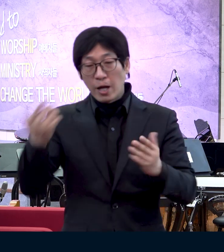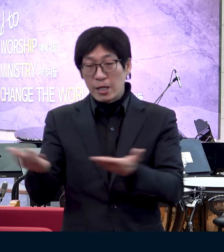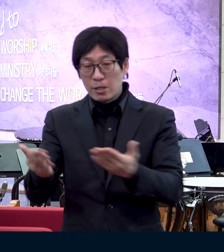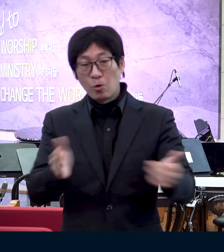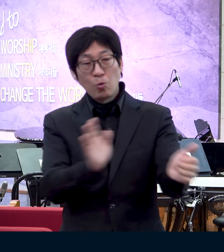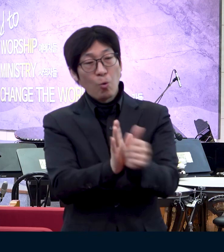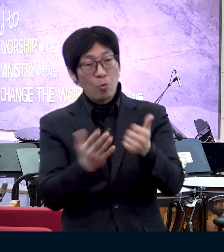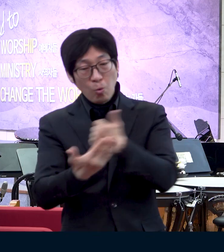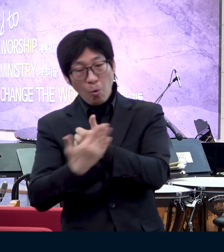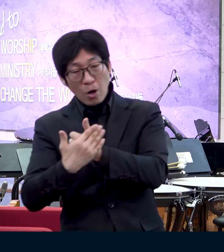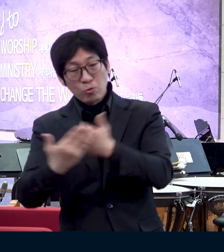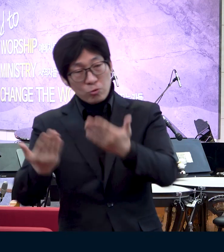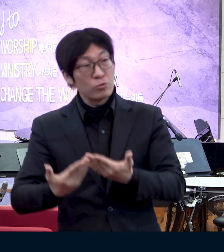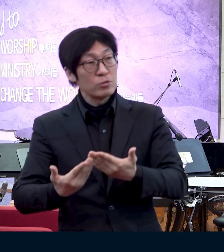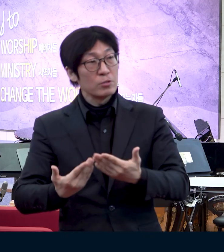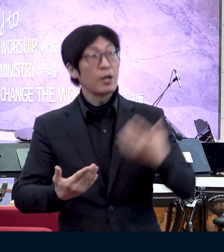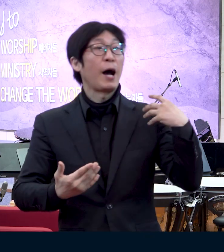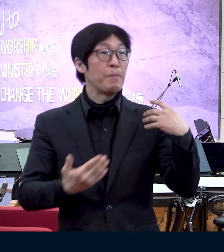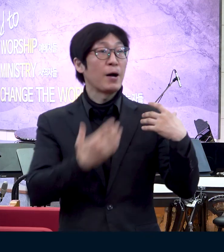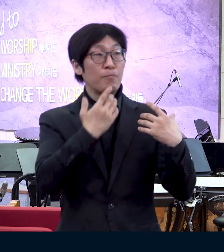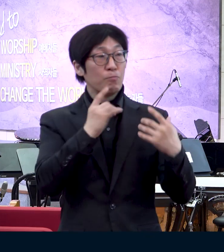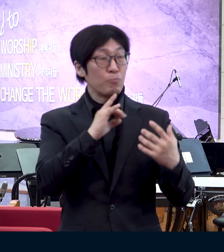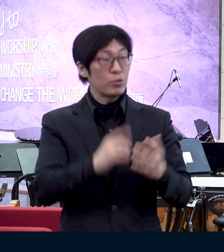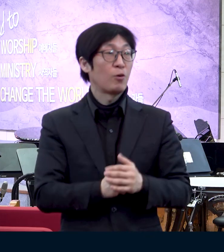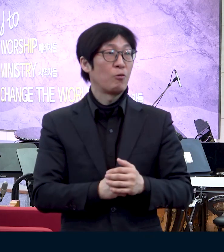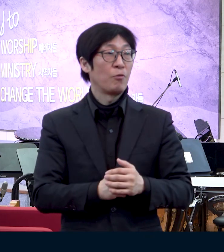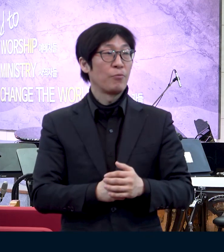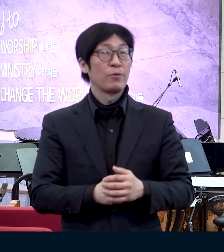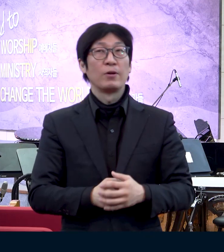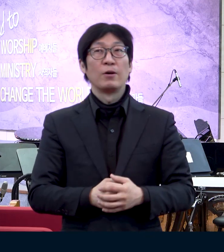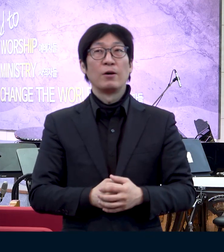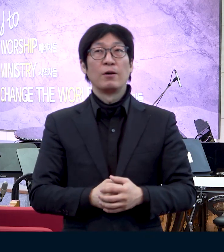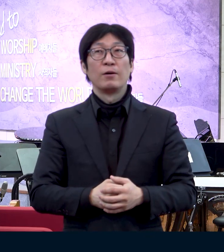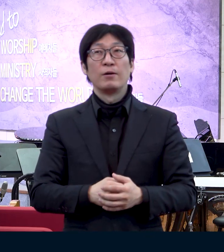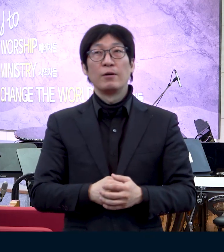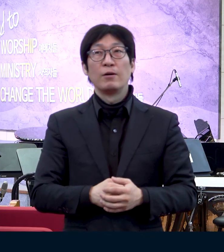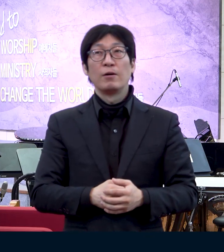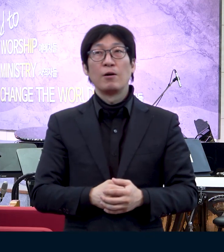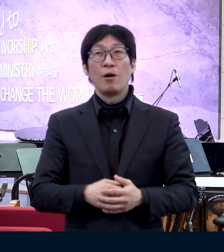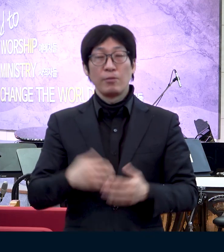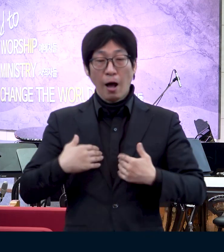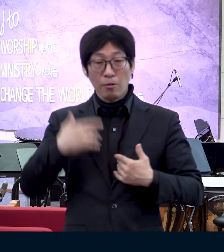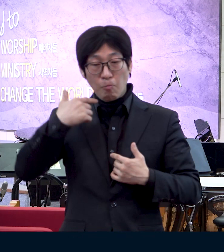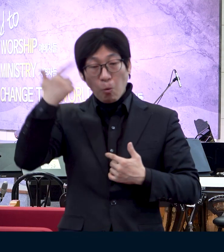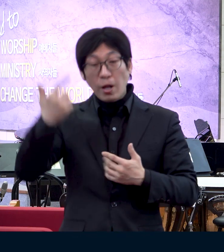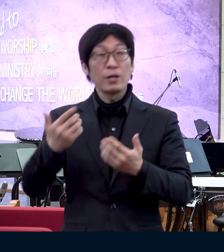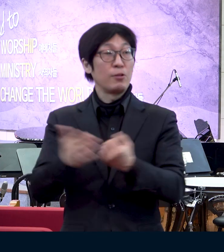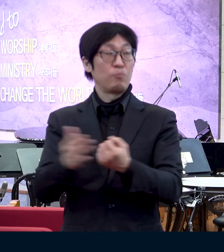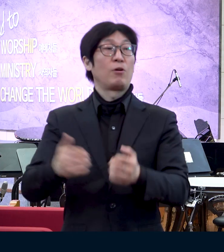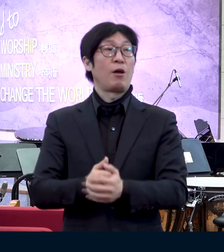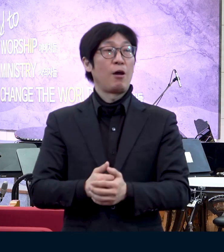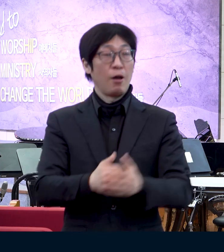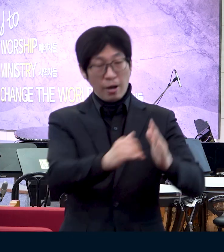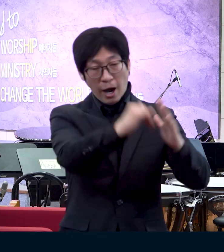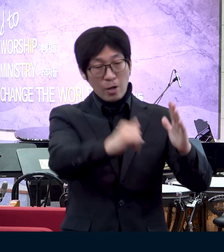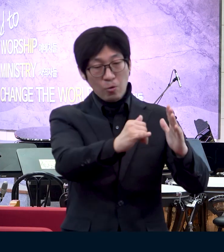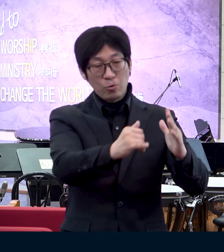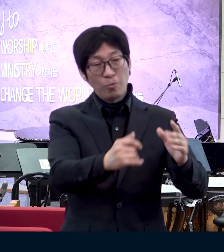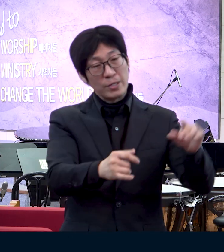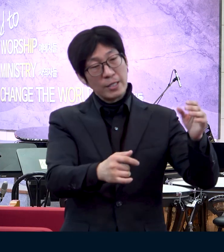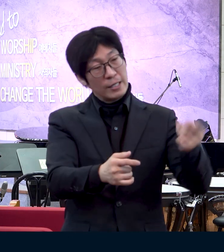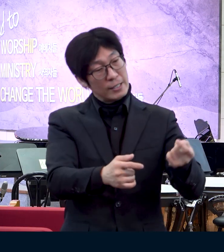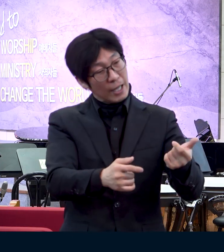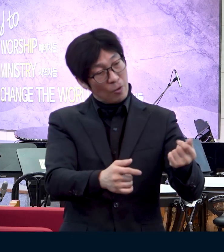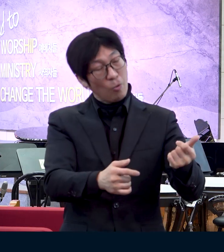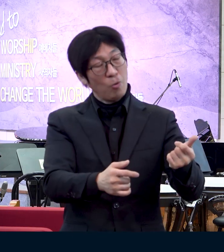돕는 그런 것이다. 이게 부르심이란 면에서 이 목회자라고 하는 이 부르심 때문에 가족이란 부르심이